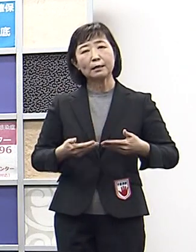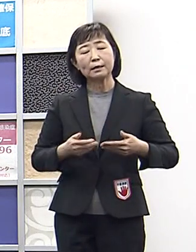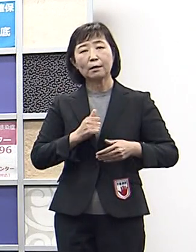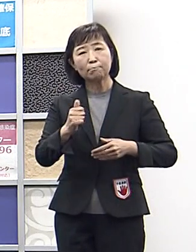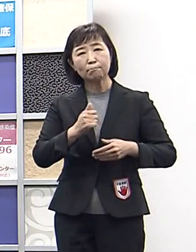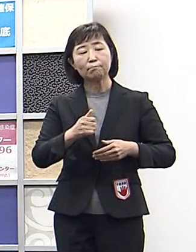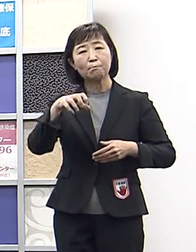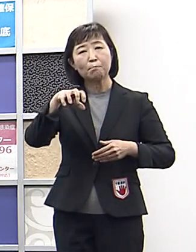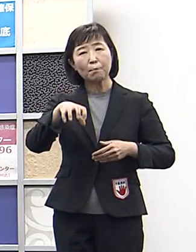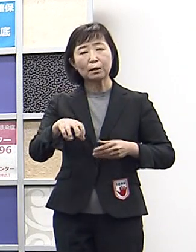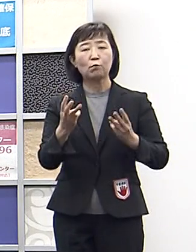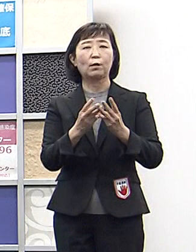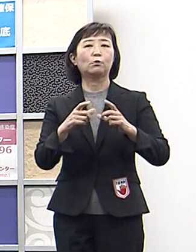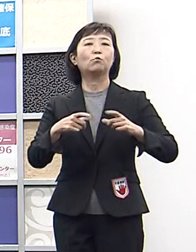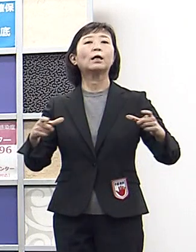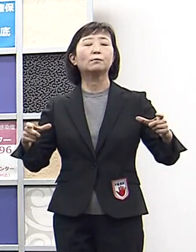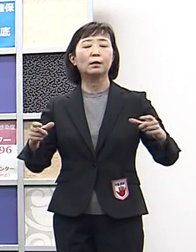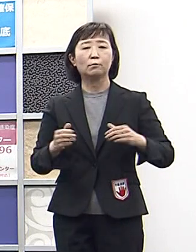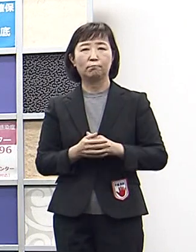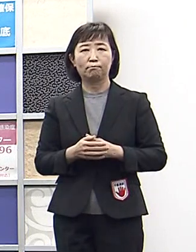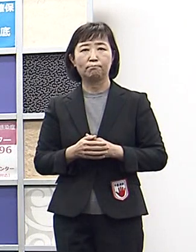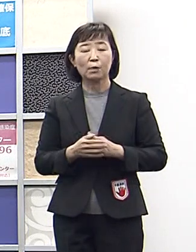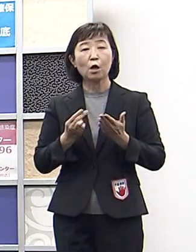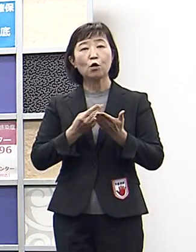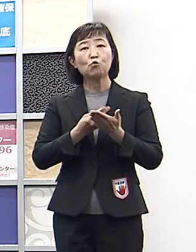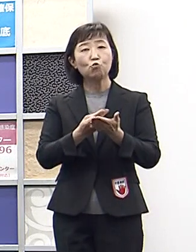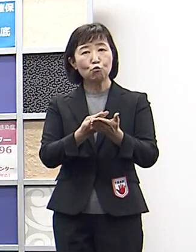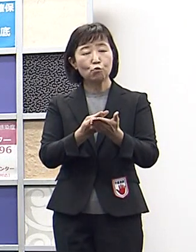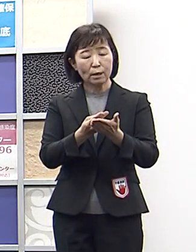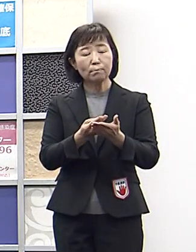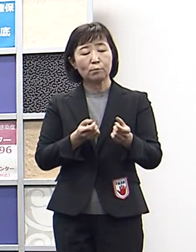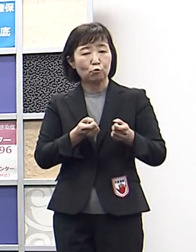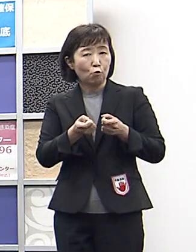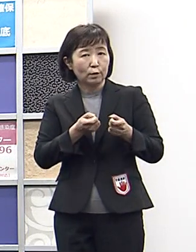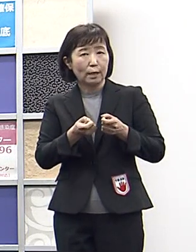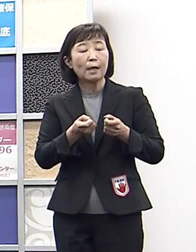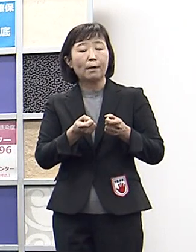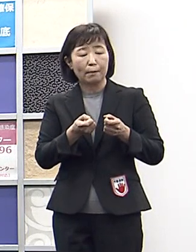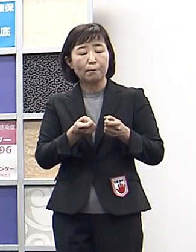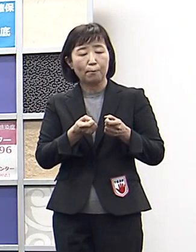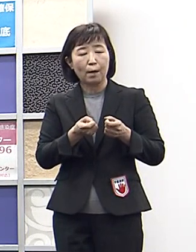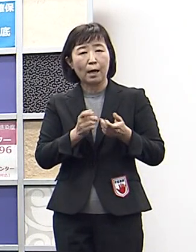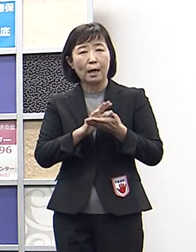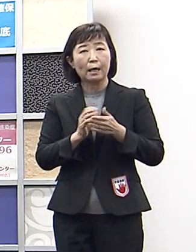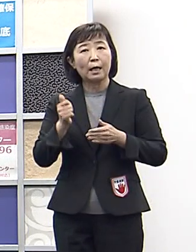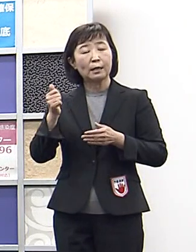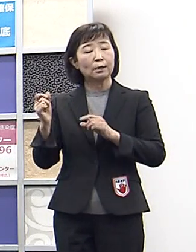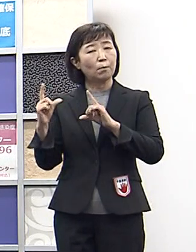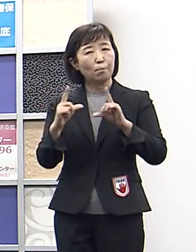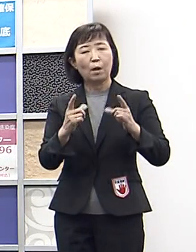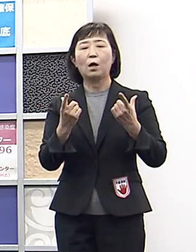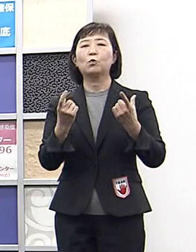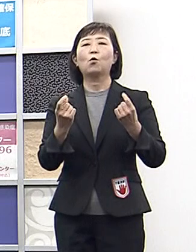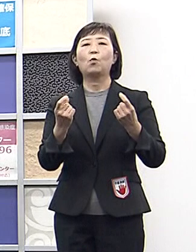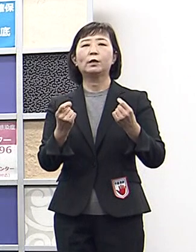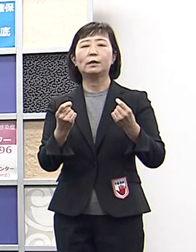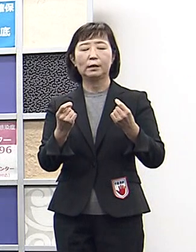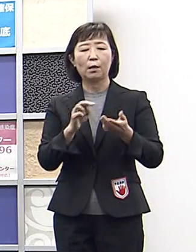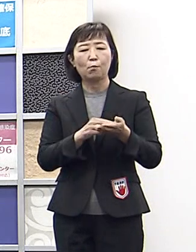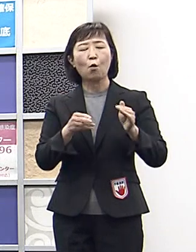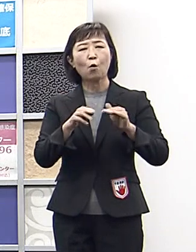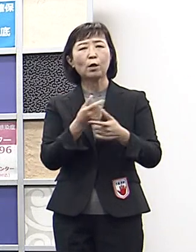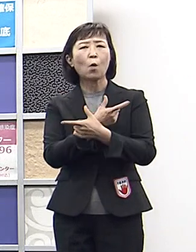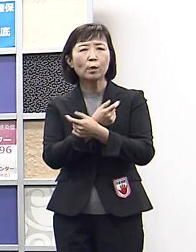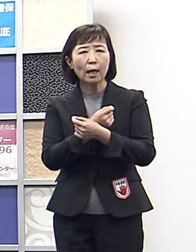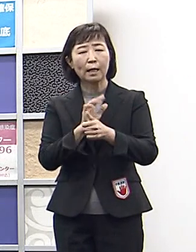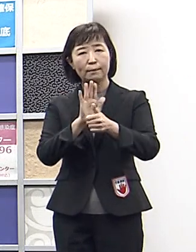ます次に入院調整につきましては先ほど知事が申し上げましたとおり医療機関同士での調整を基本